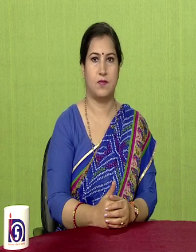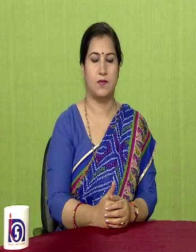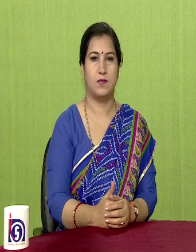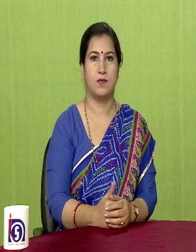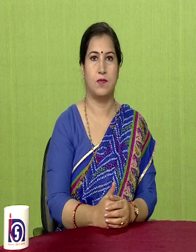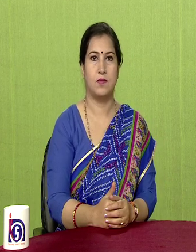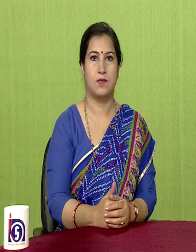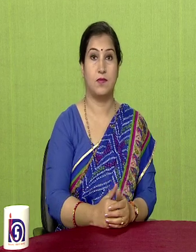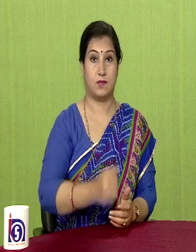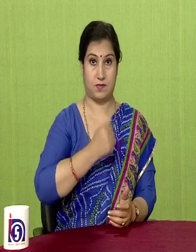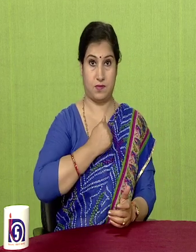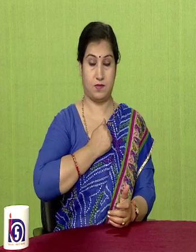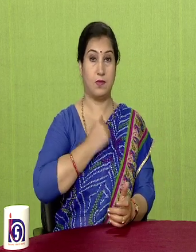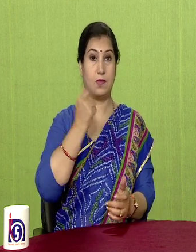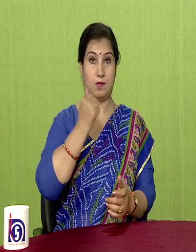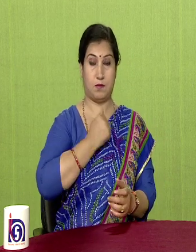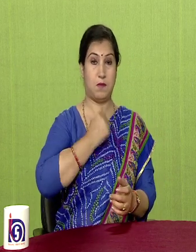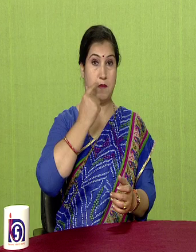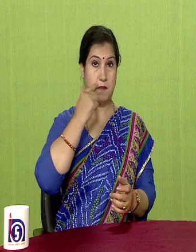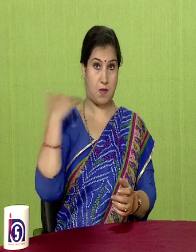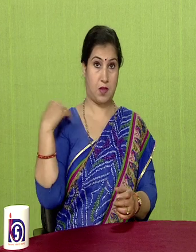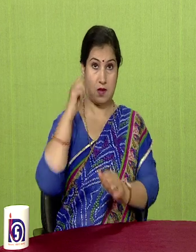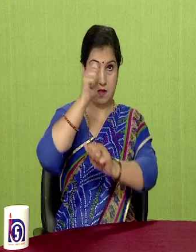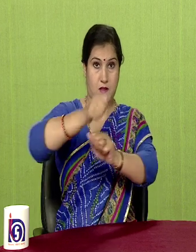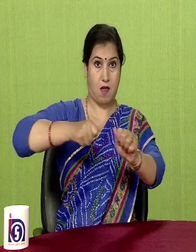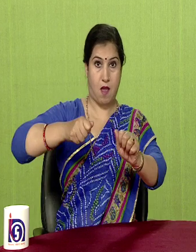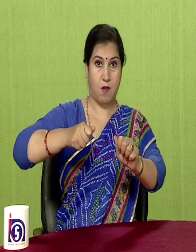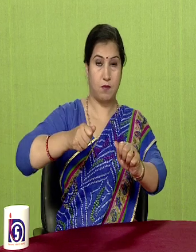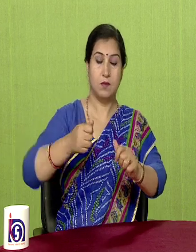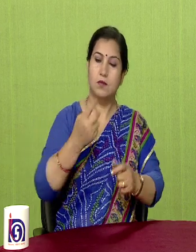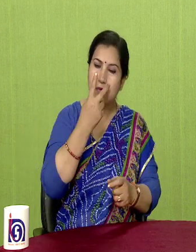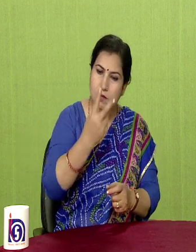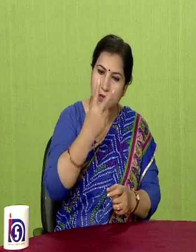के स्वभाव से बचपन से ही परिचित हूँ।